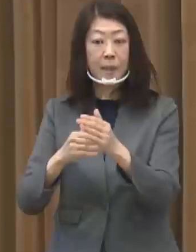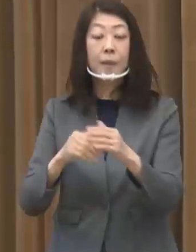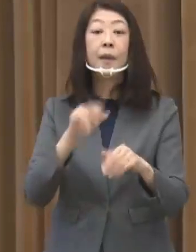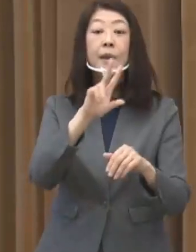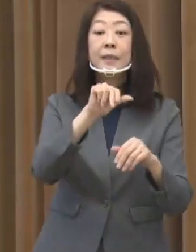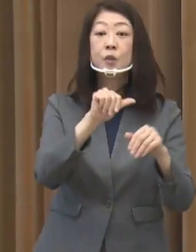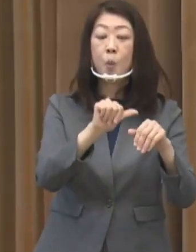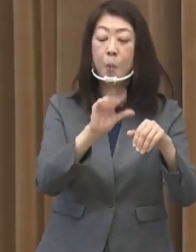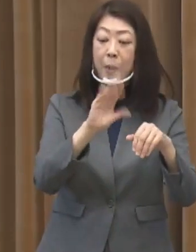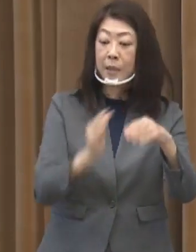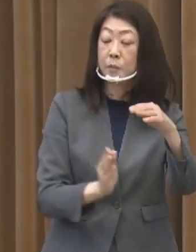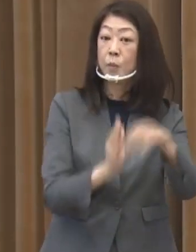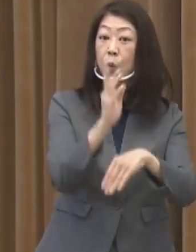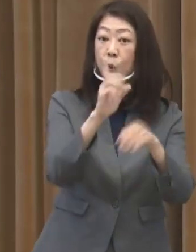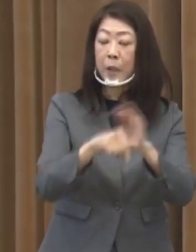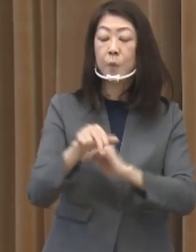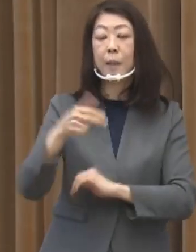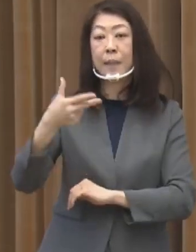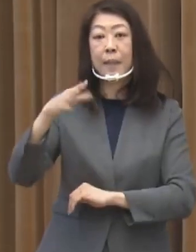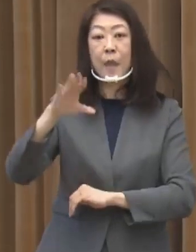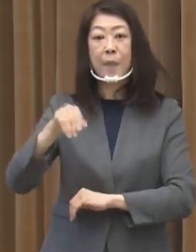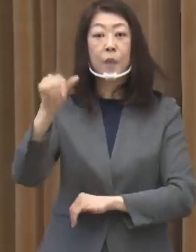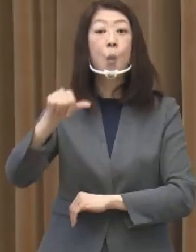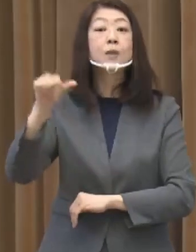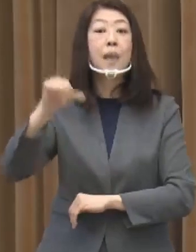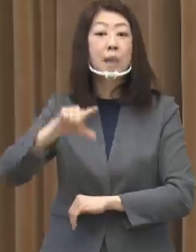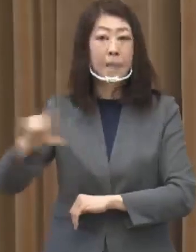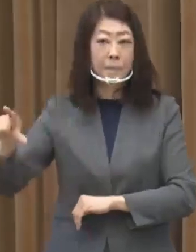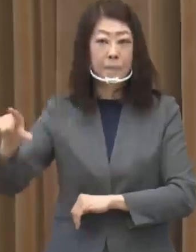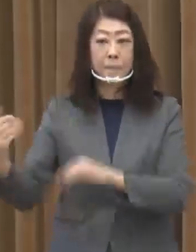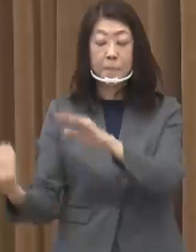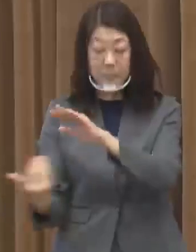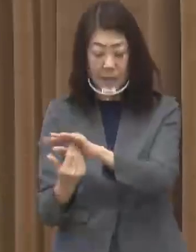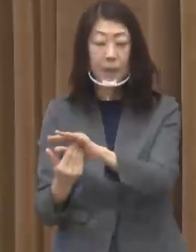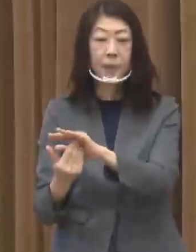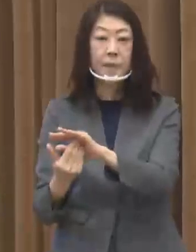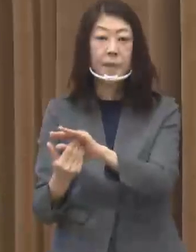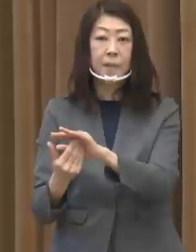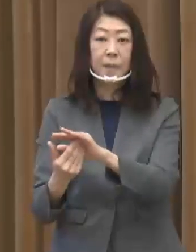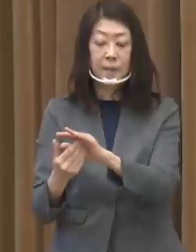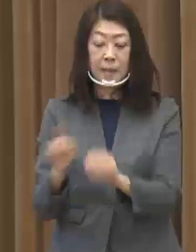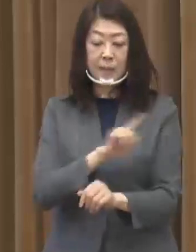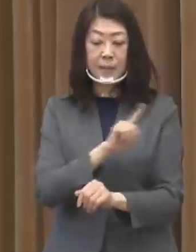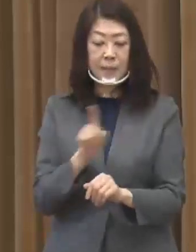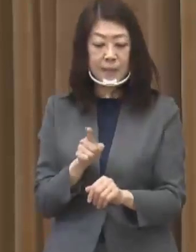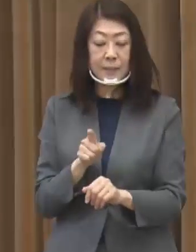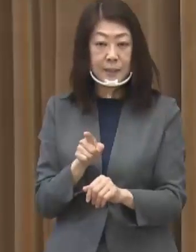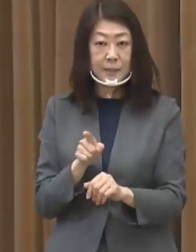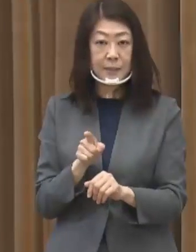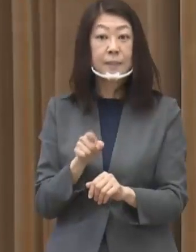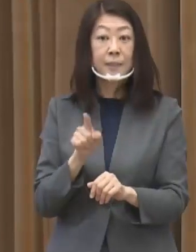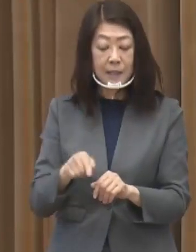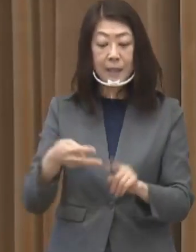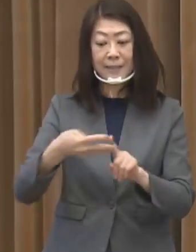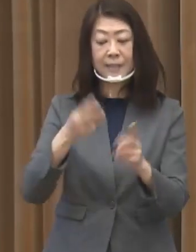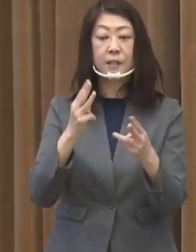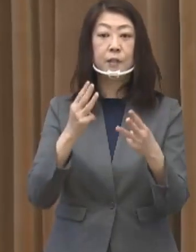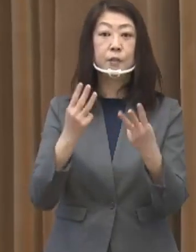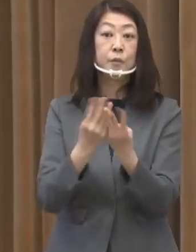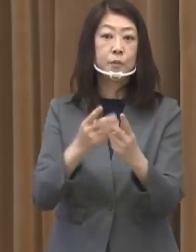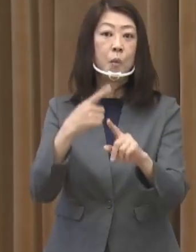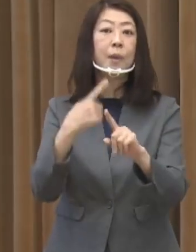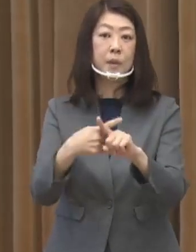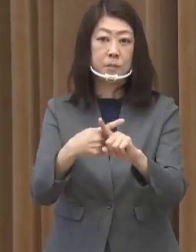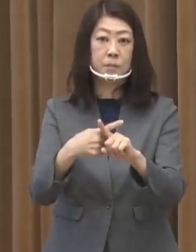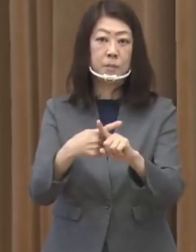は7万5000円を定額を日額として支給をいたします。なお大企業などの